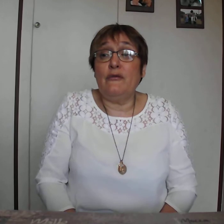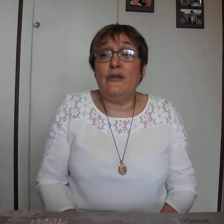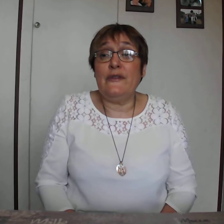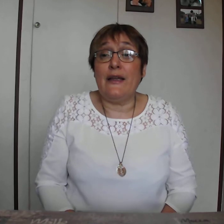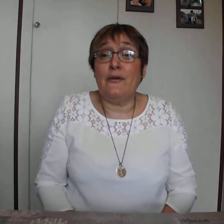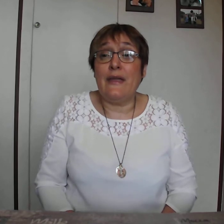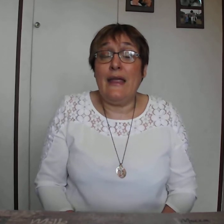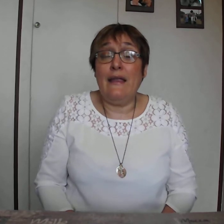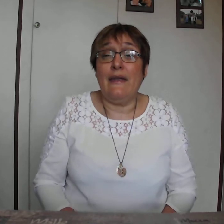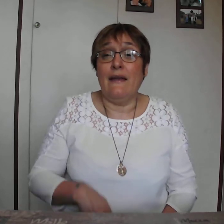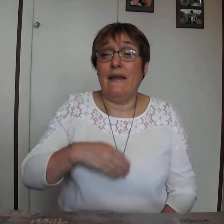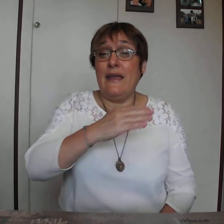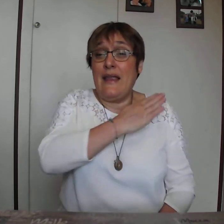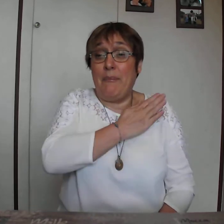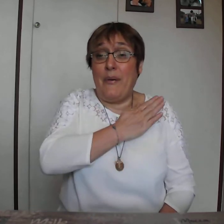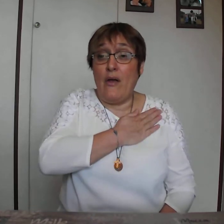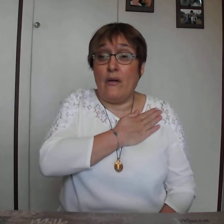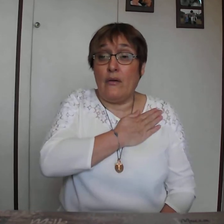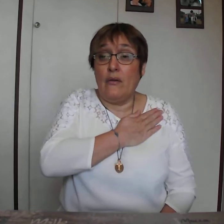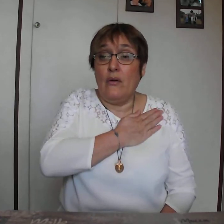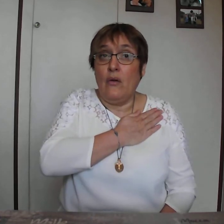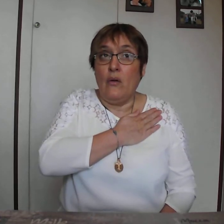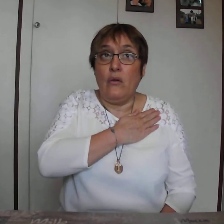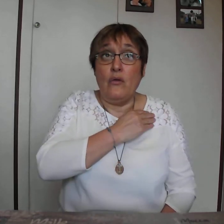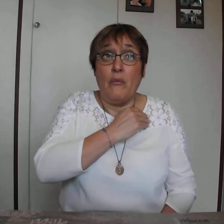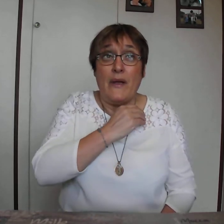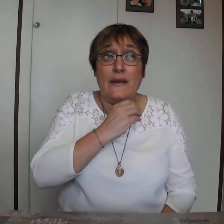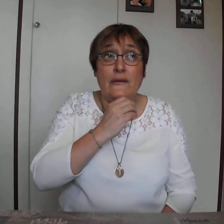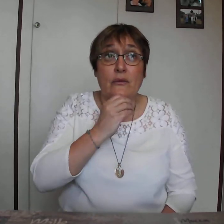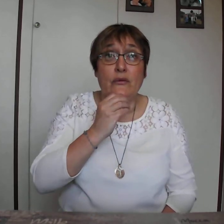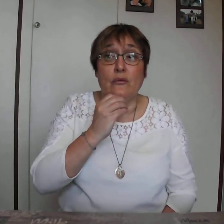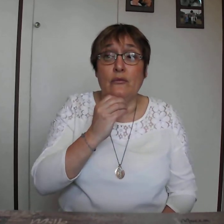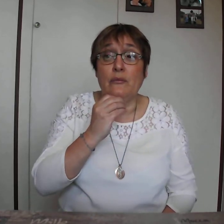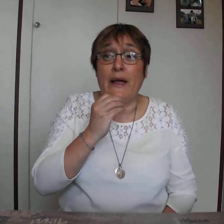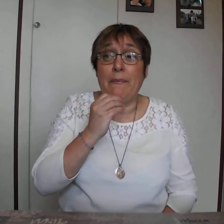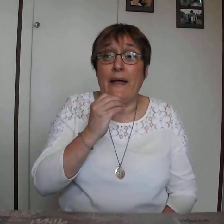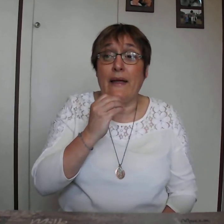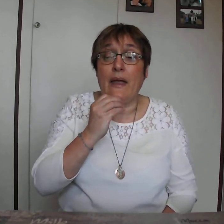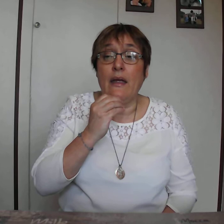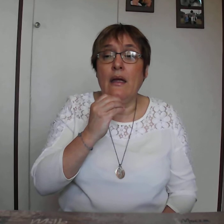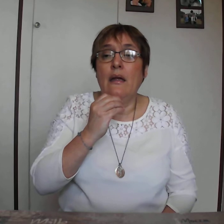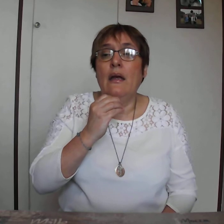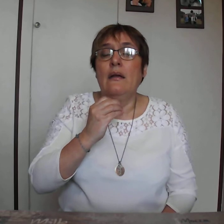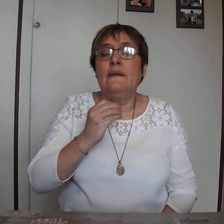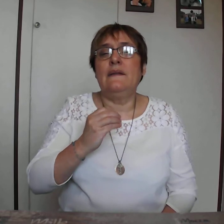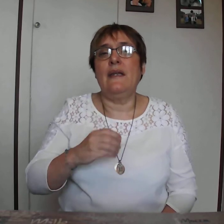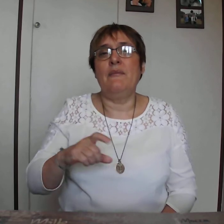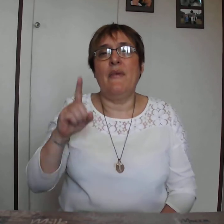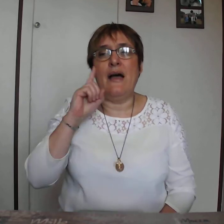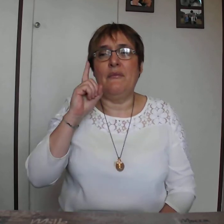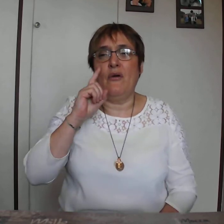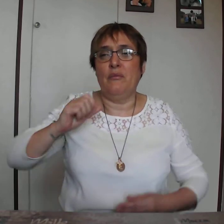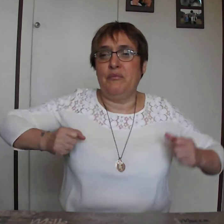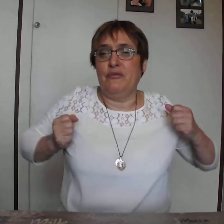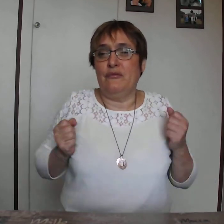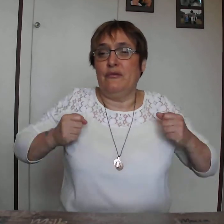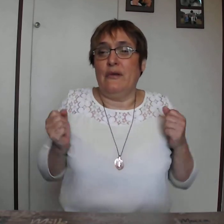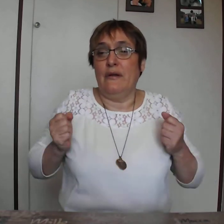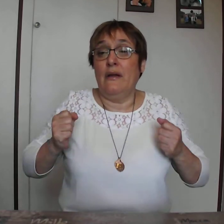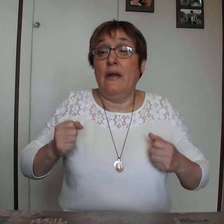sa coquille. Il a peur. Une masse sombre apparaît. C'est maman poule.